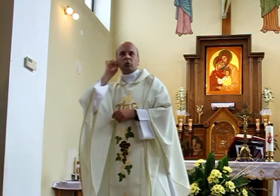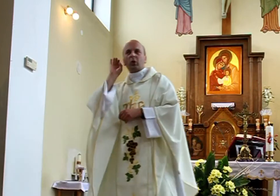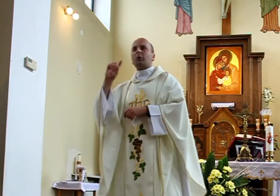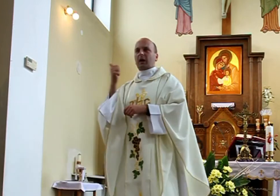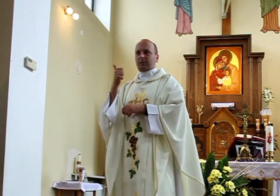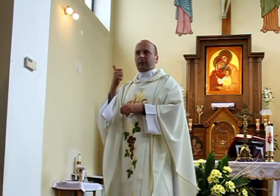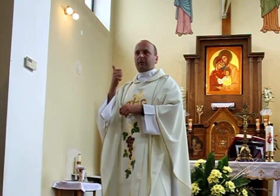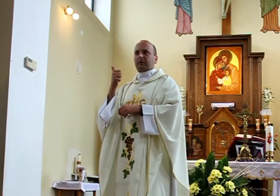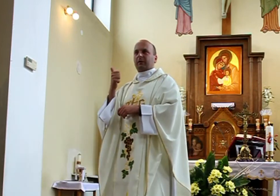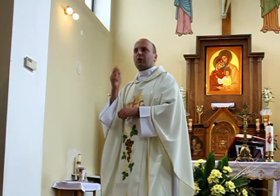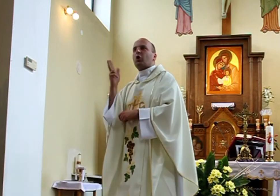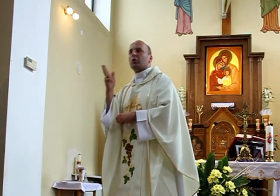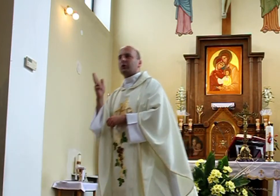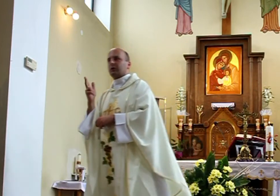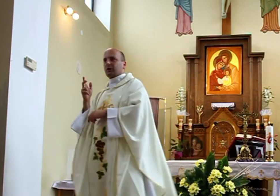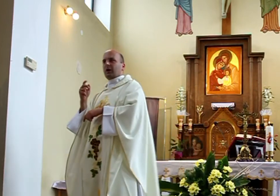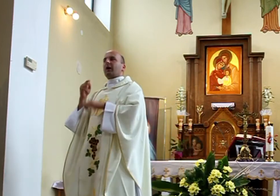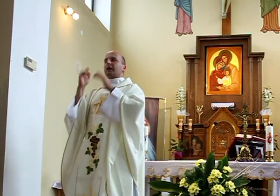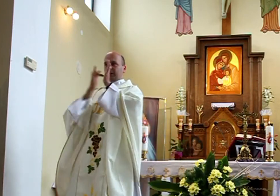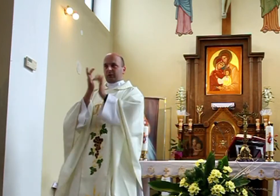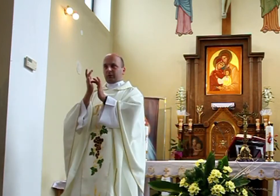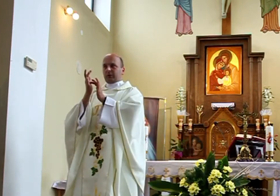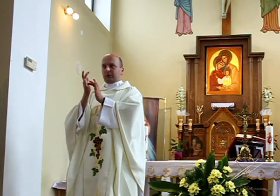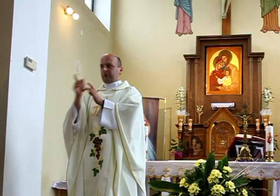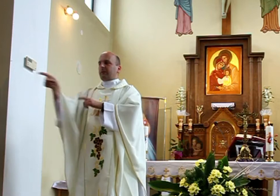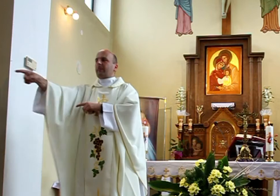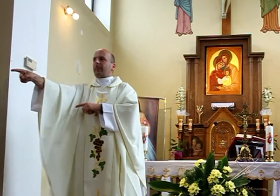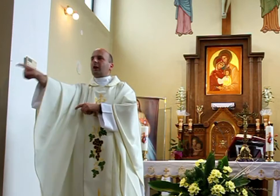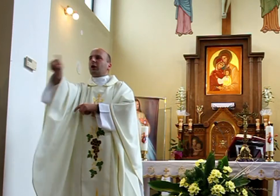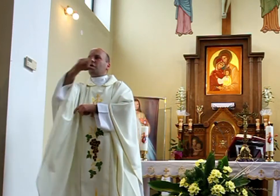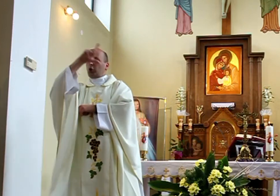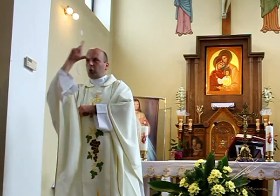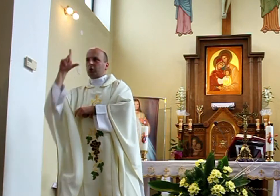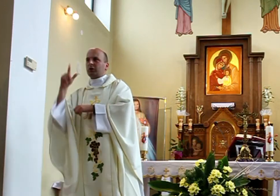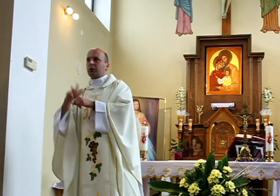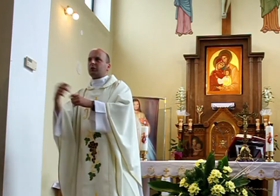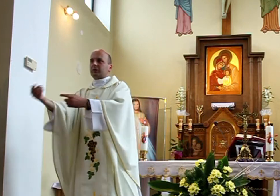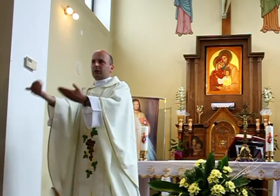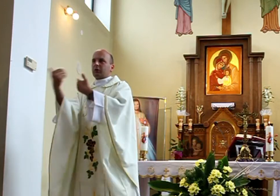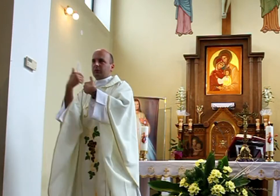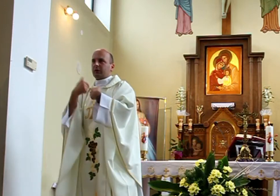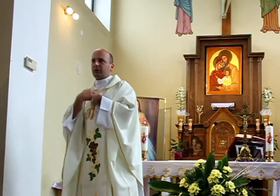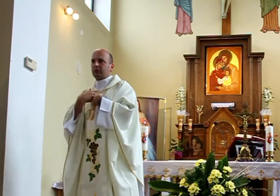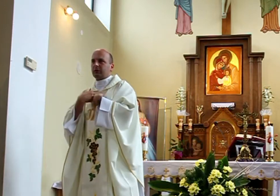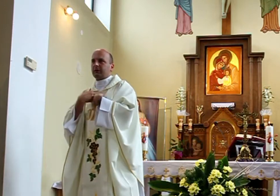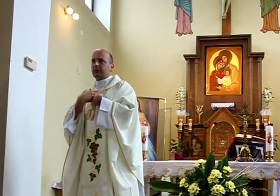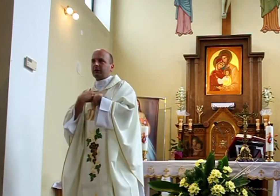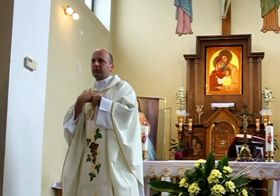słuchał najpierw? Kogo? Jezus, ludzi, którzy zanoszą do Niego modlitwę,